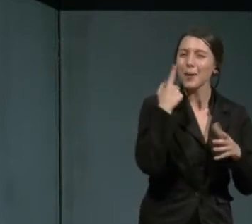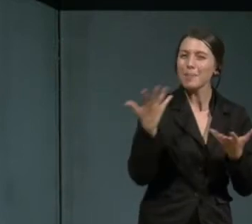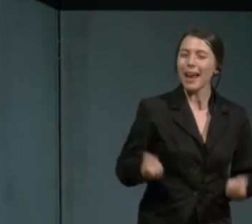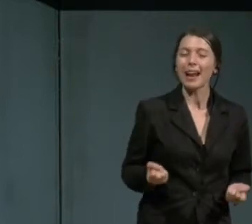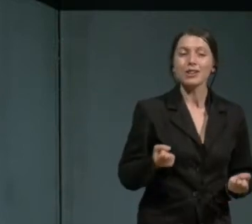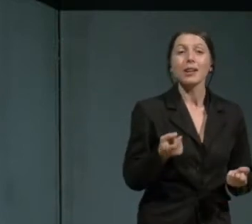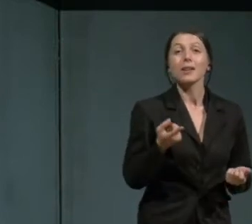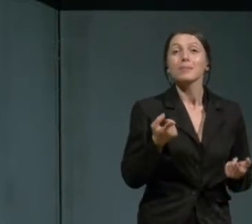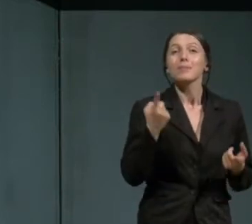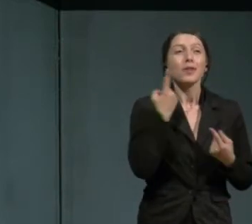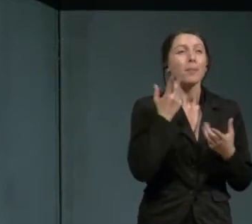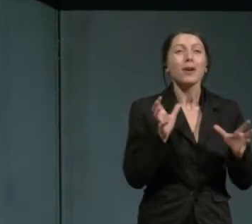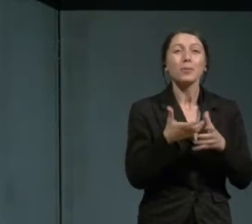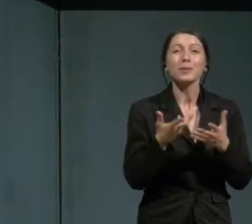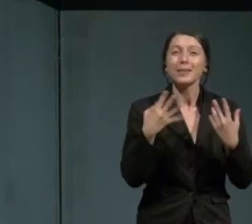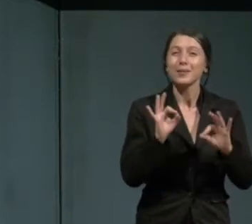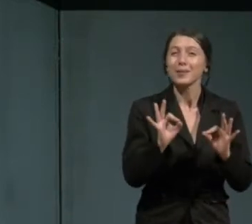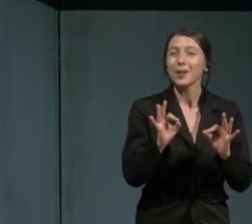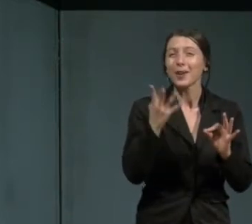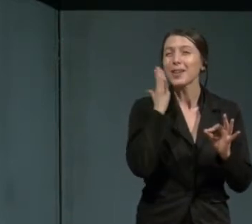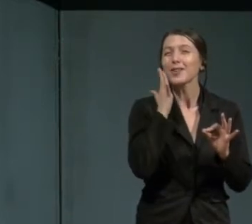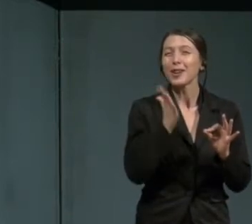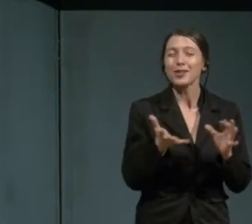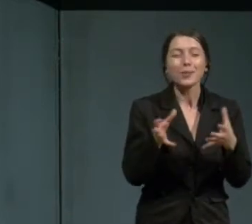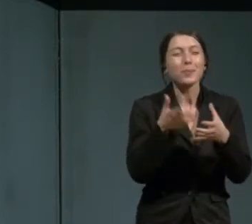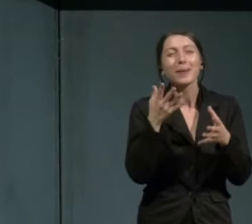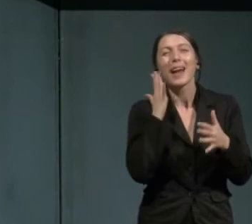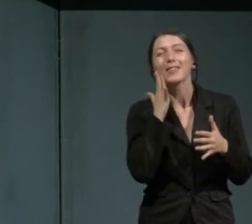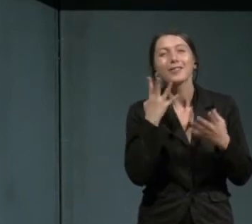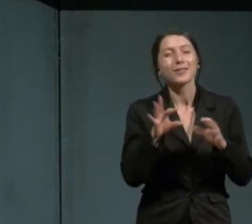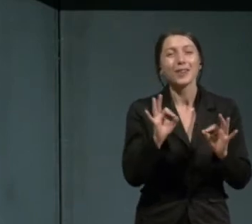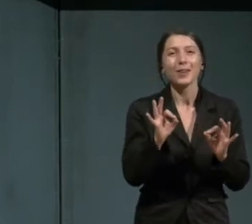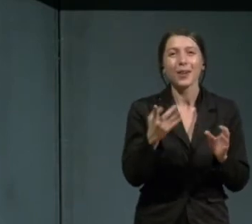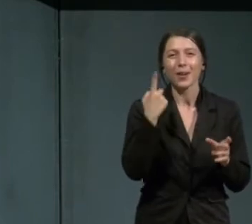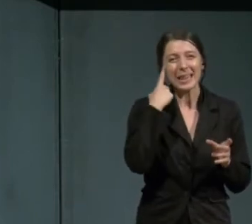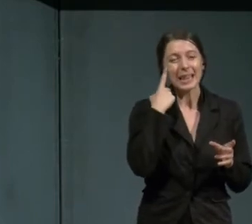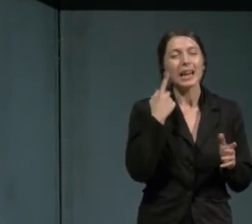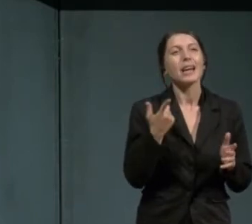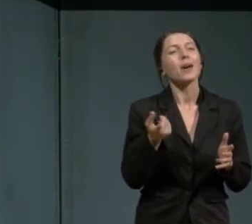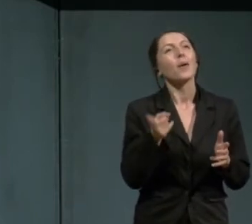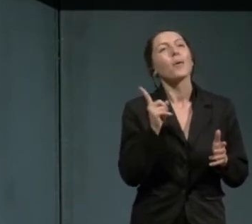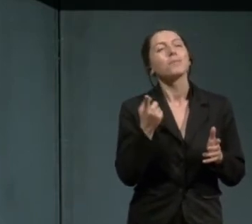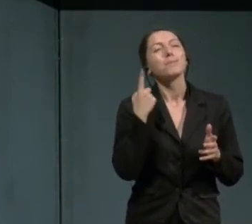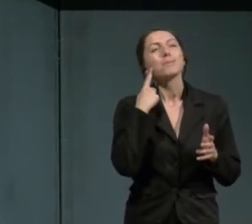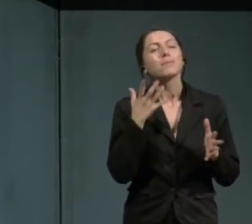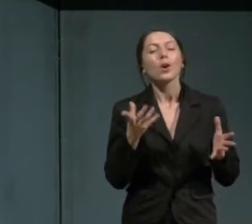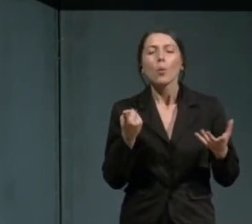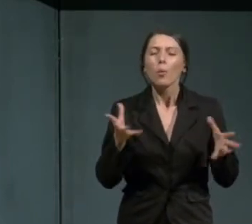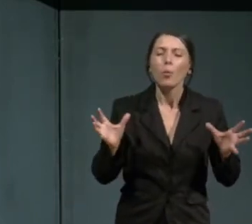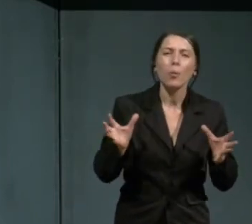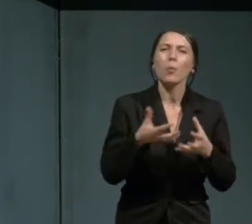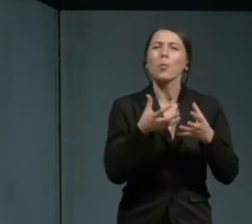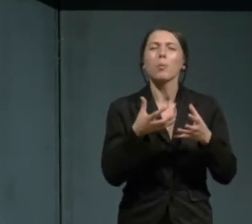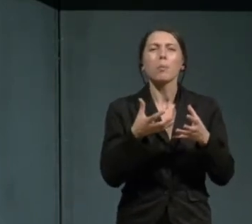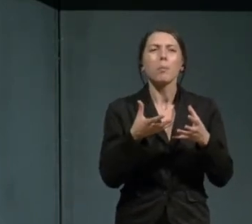funzionano le comunità le comunità di adolescenti gruppi di adolescenti quali sono le leggi in una banda questa